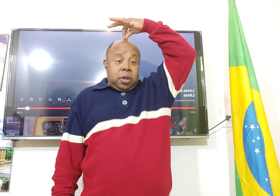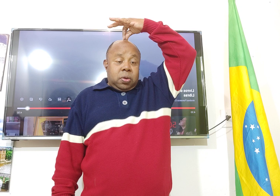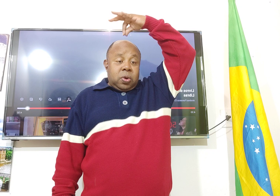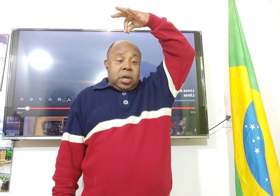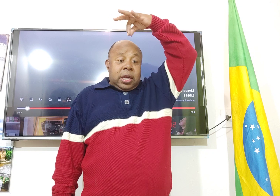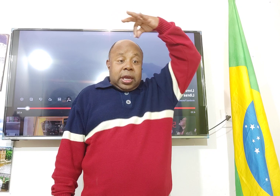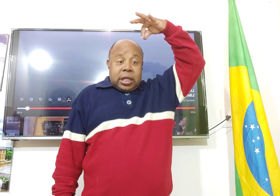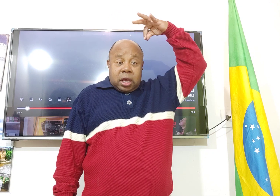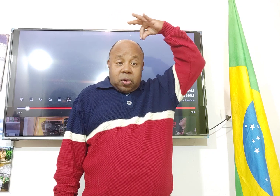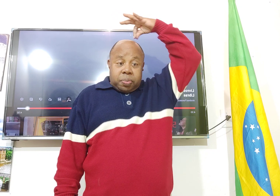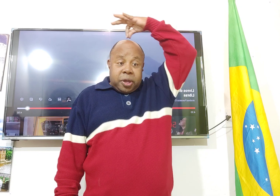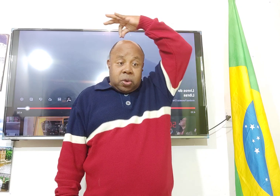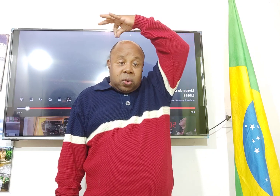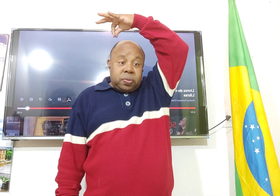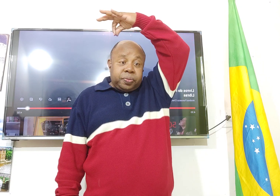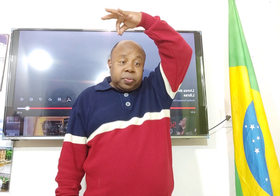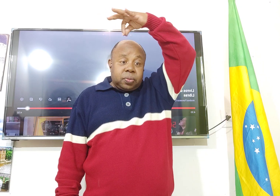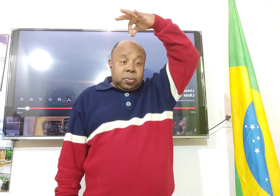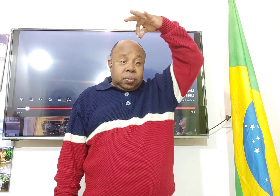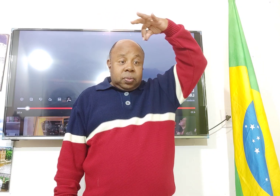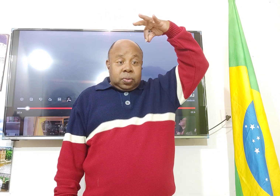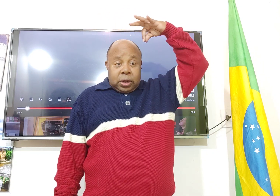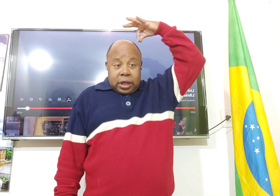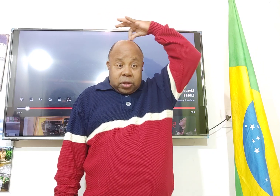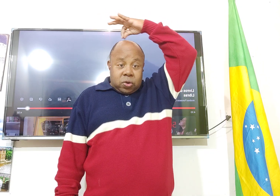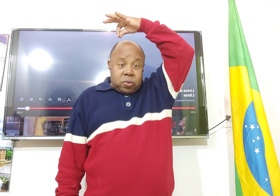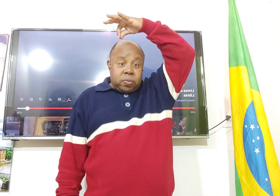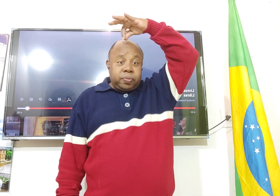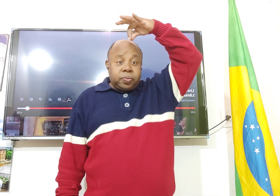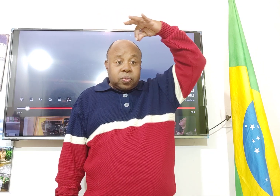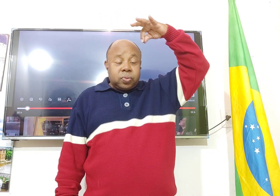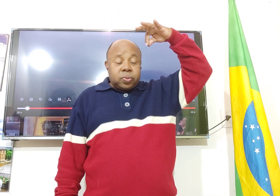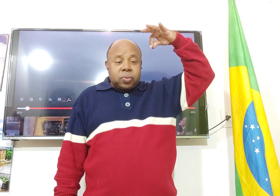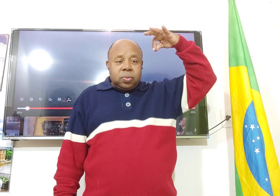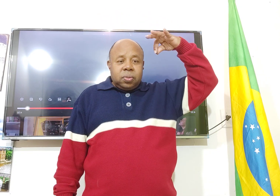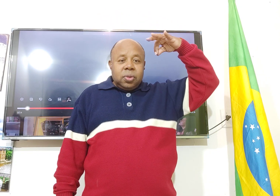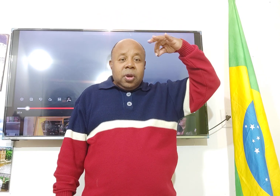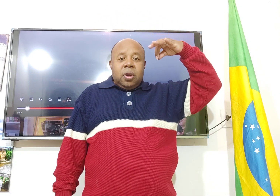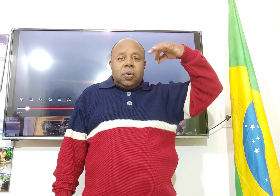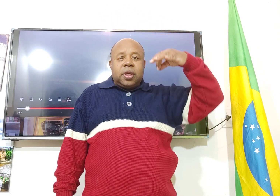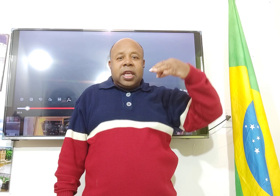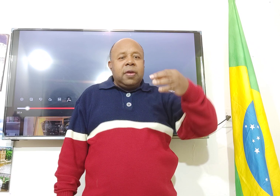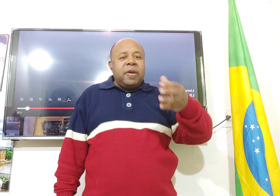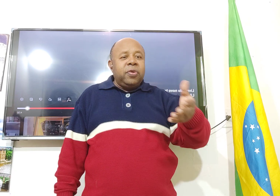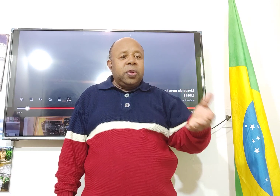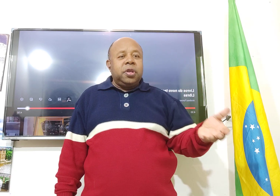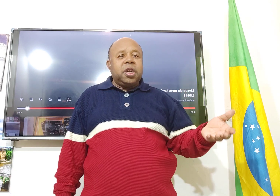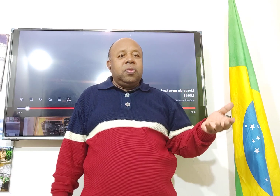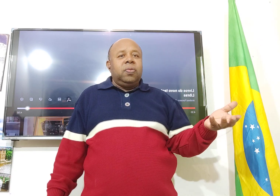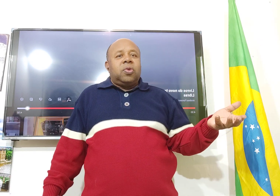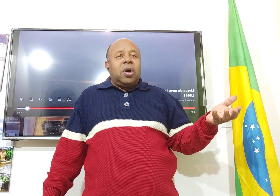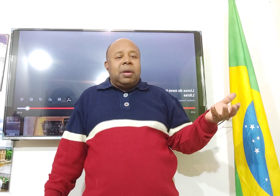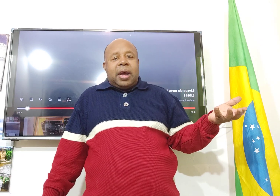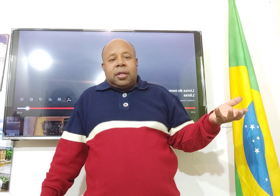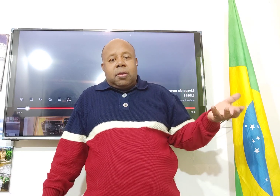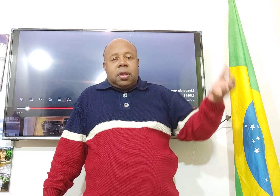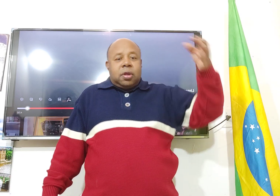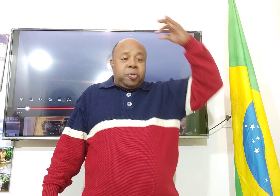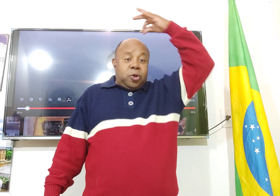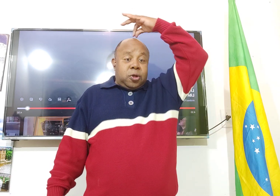Espírito. Esse aqui é o Espírito Santo. Não sei quem me avisou esse dia que não roda mais, que agora é só o Espírito